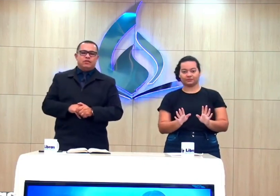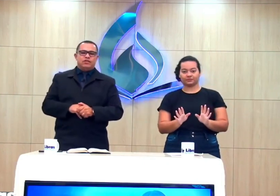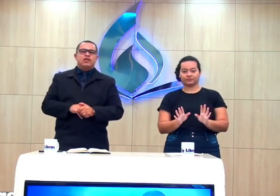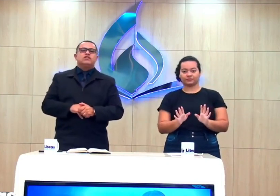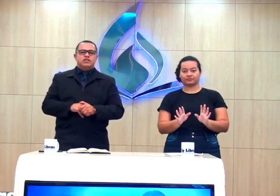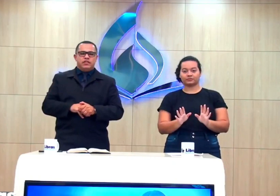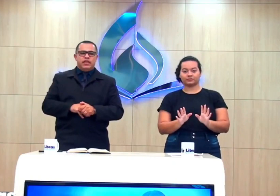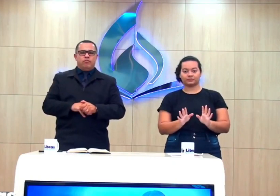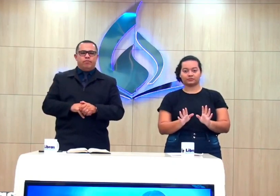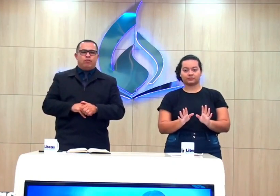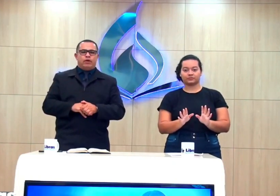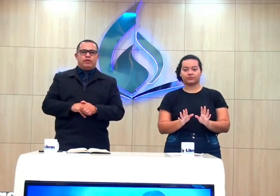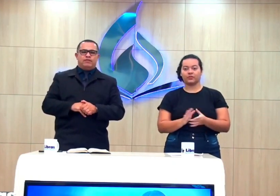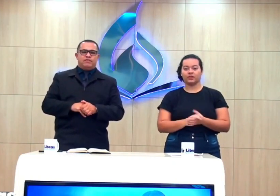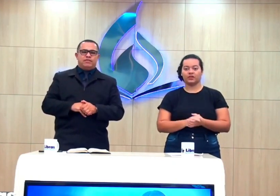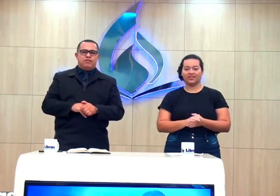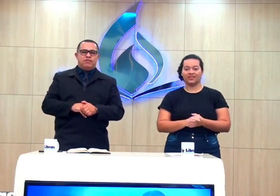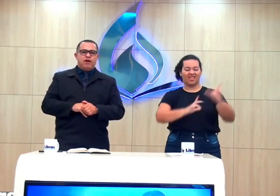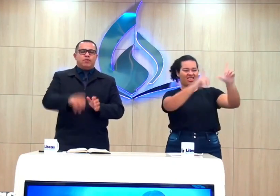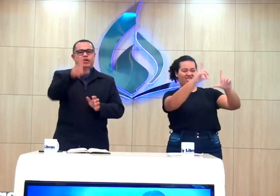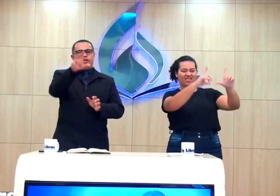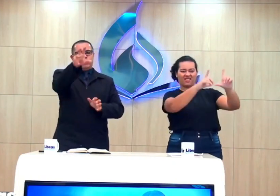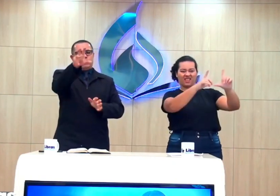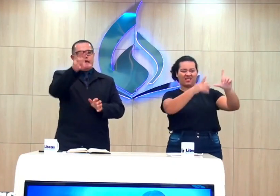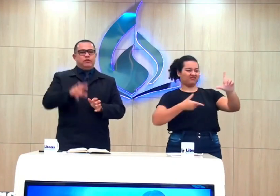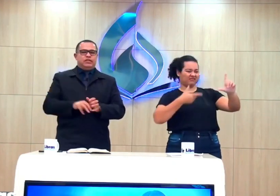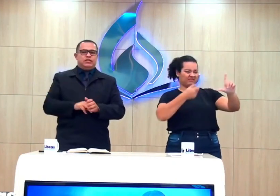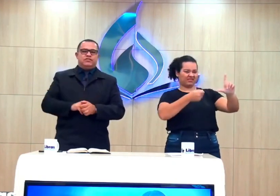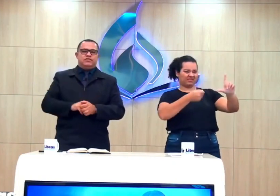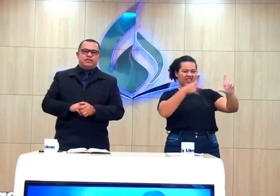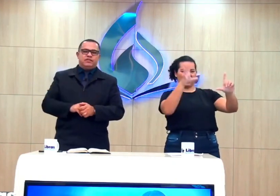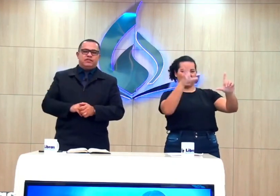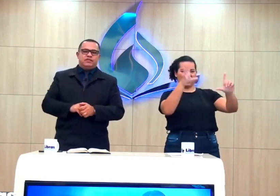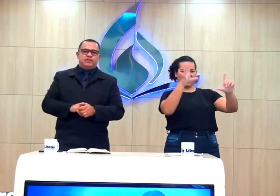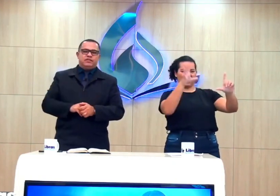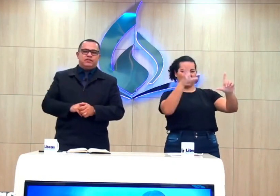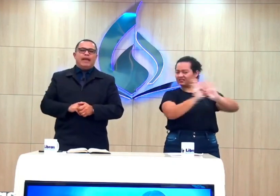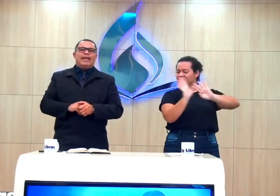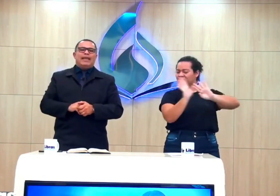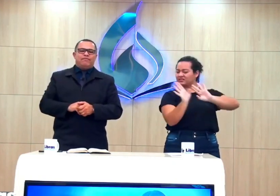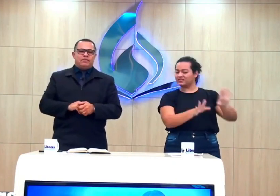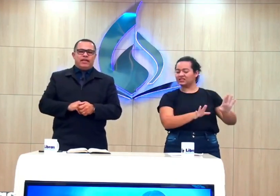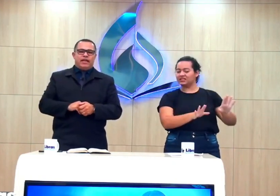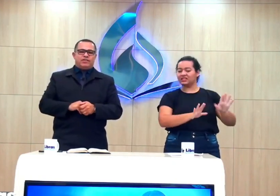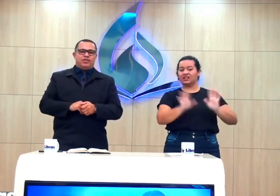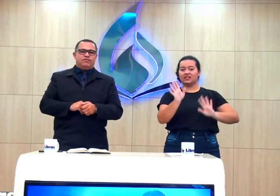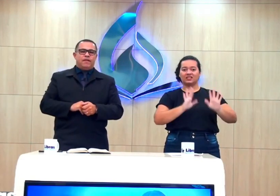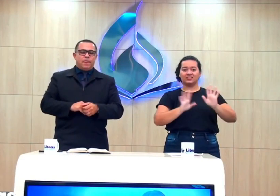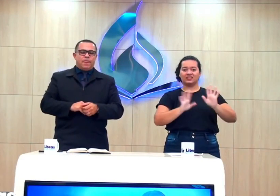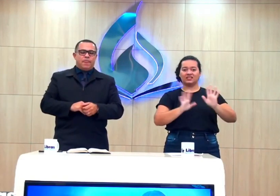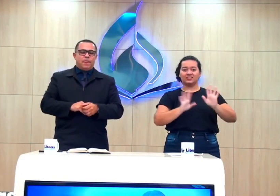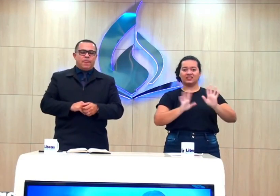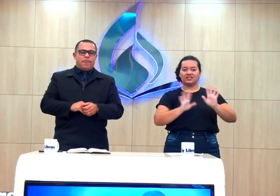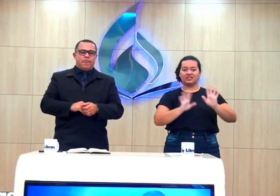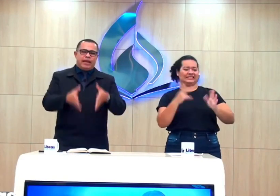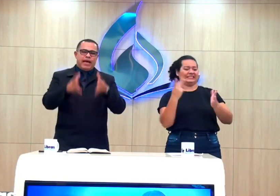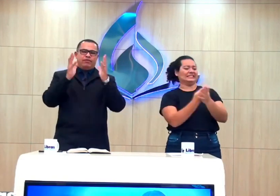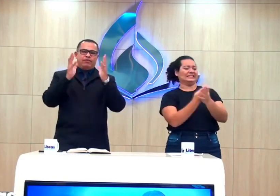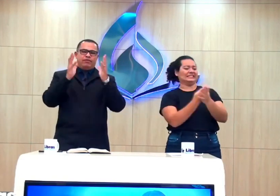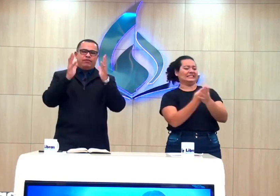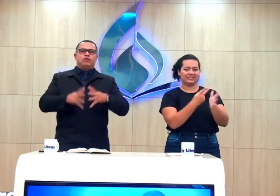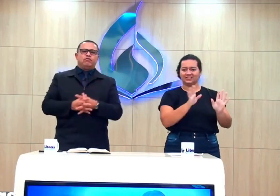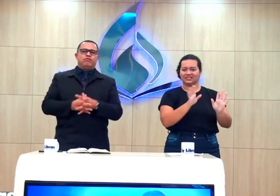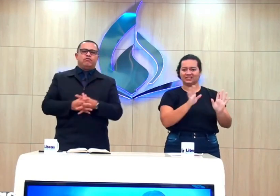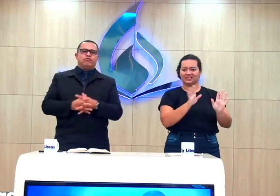da saúde, desliga um pouco a televisão, porque só tem muitas das vezes palavras negativas. Busque a